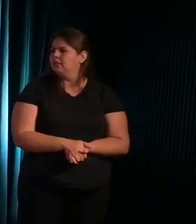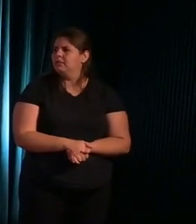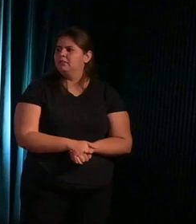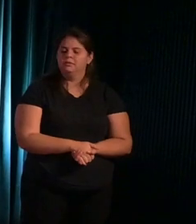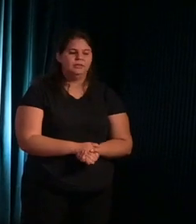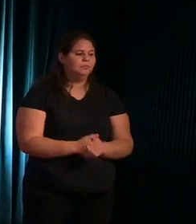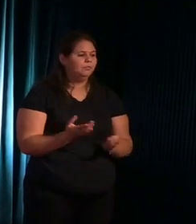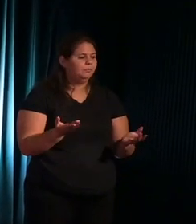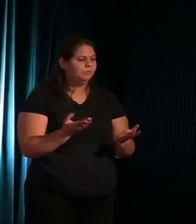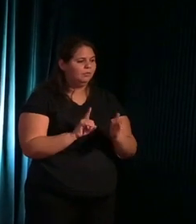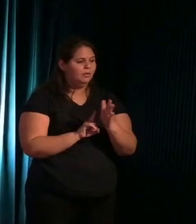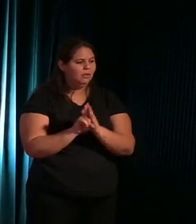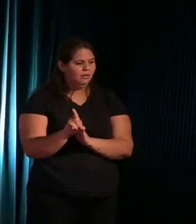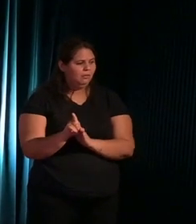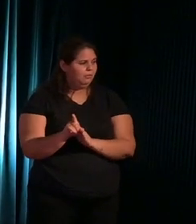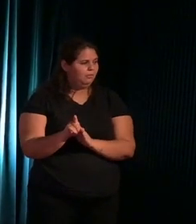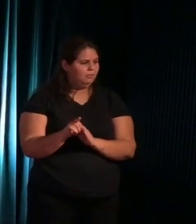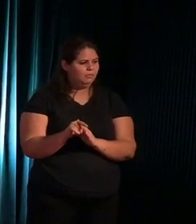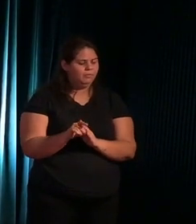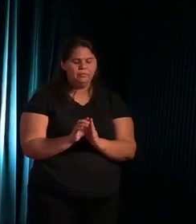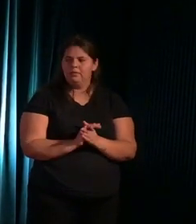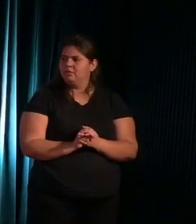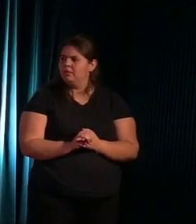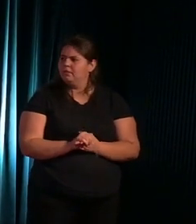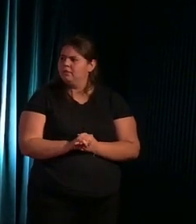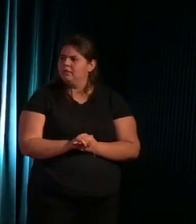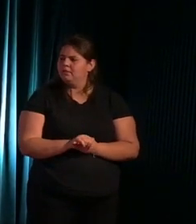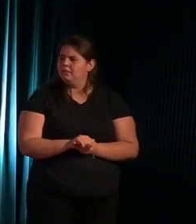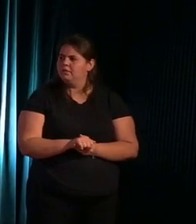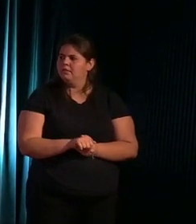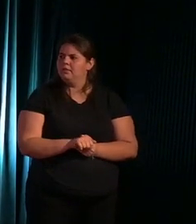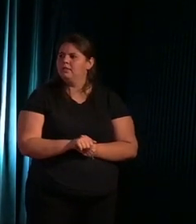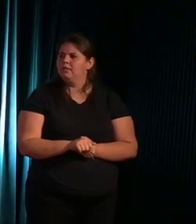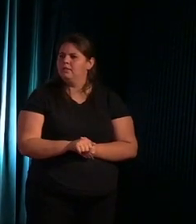A minha pergunta é simples.